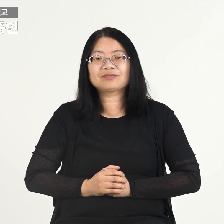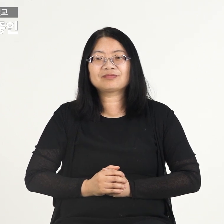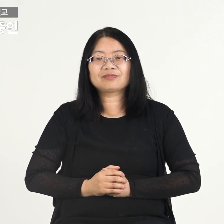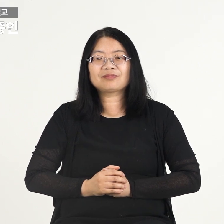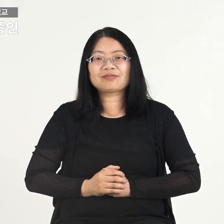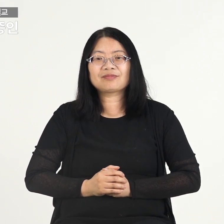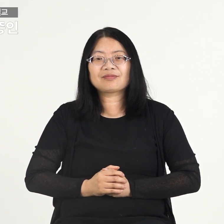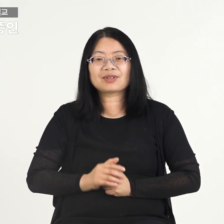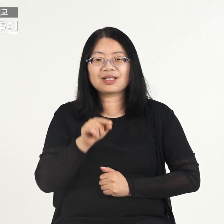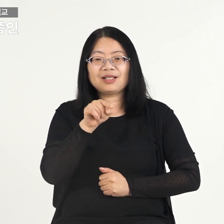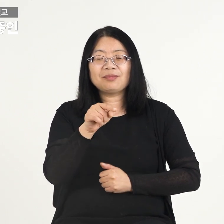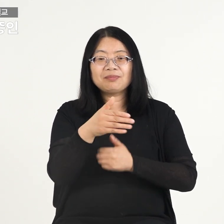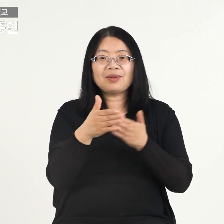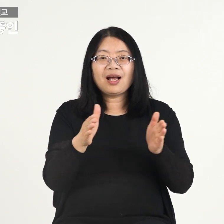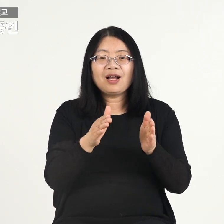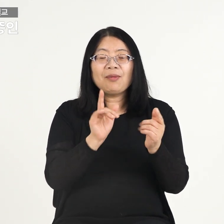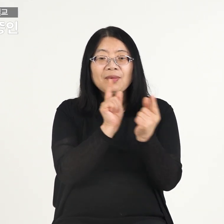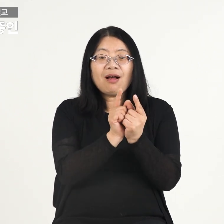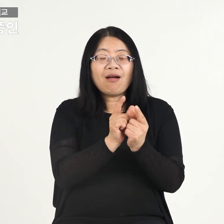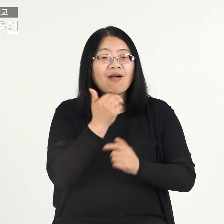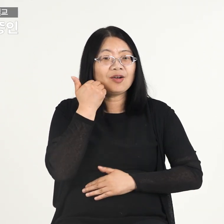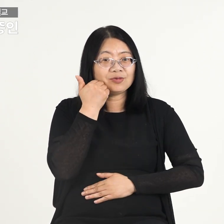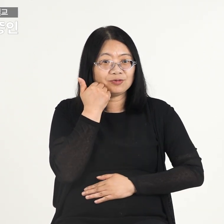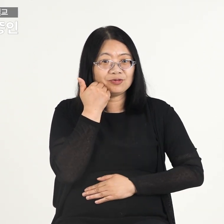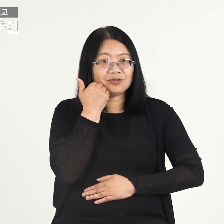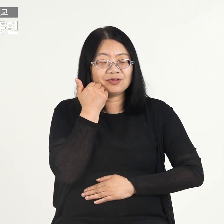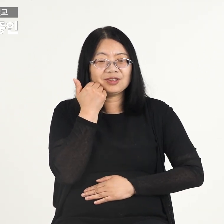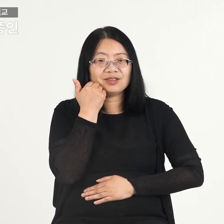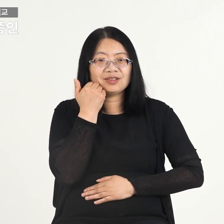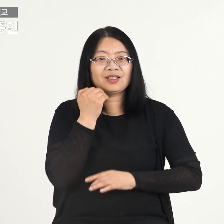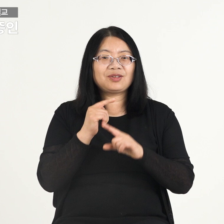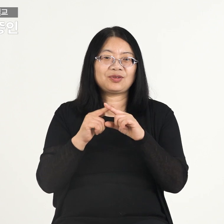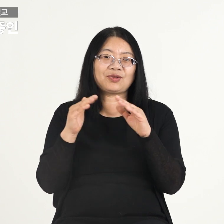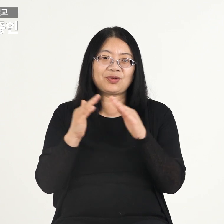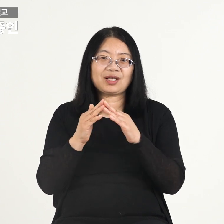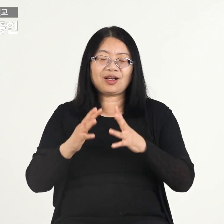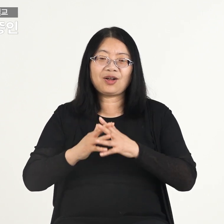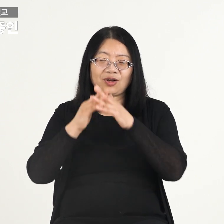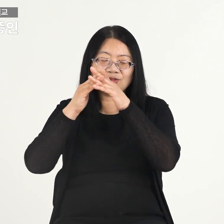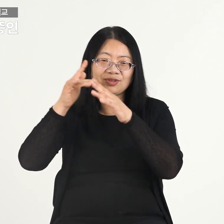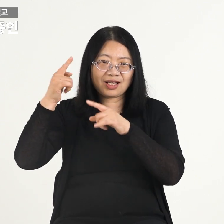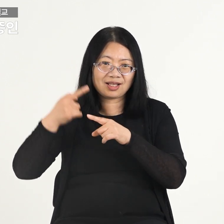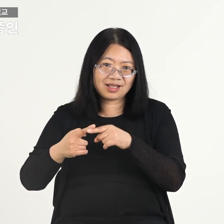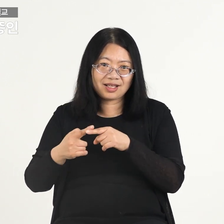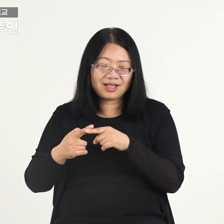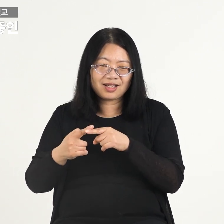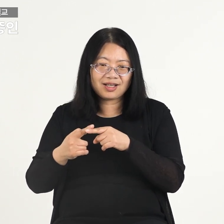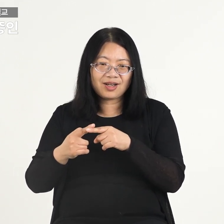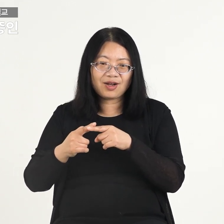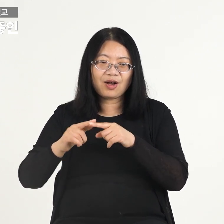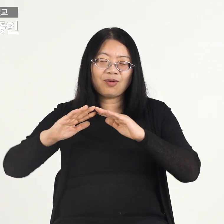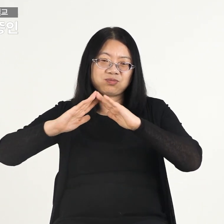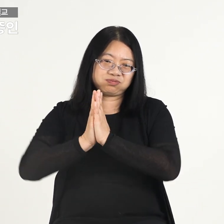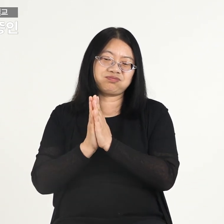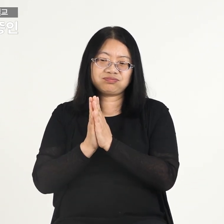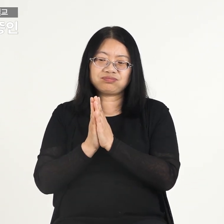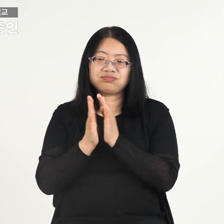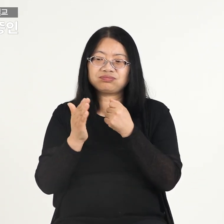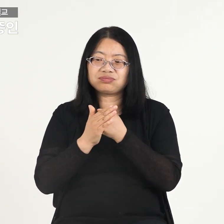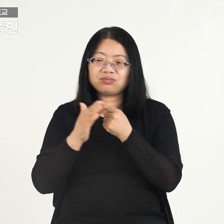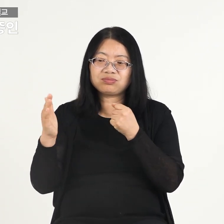그런데 그 한 방에서 누구를 만났는가 하면 교회 건축하다가 부도 나가지고